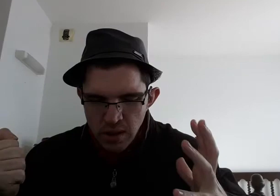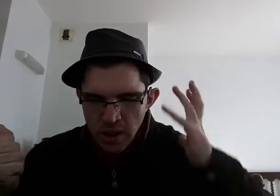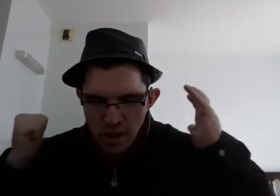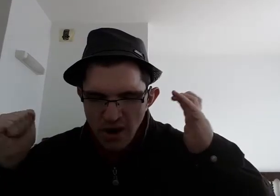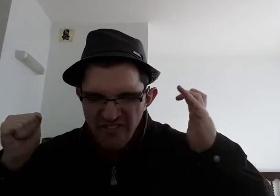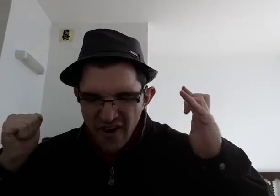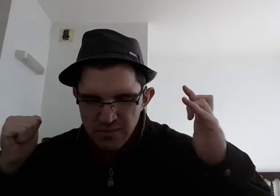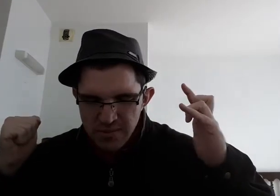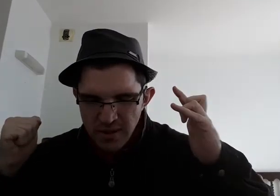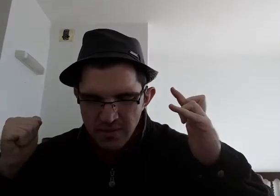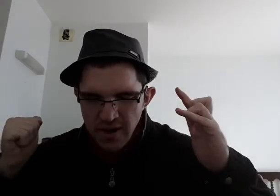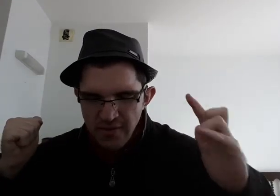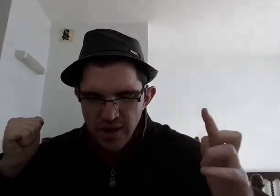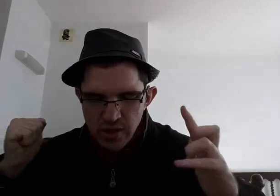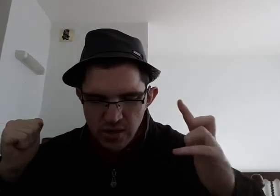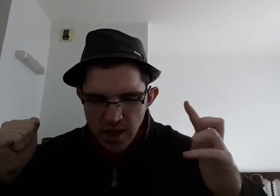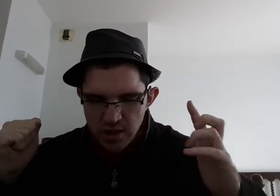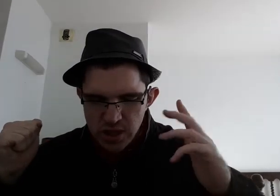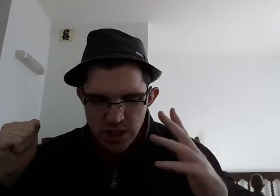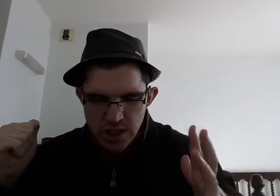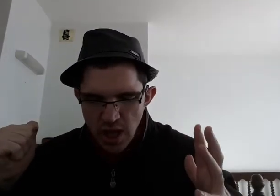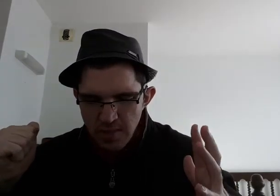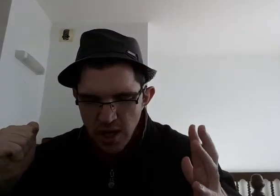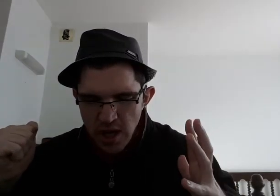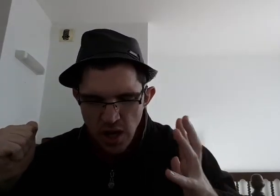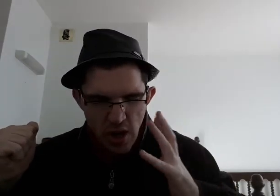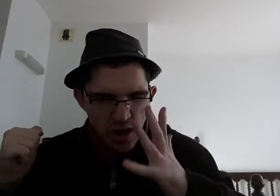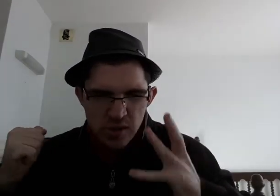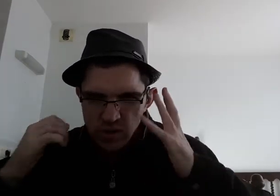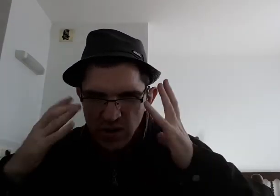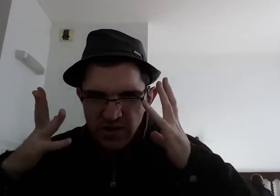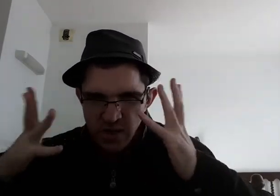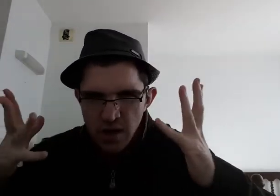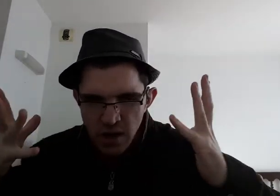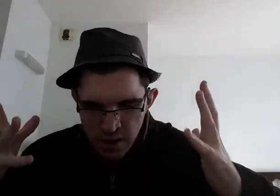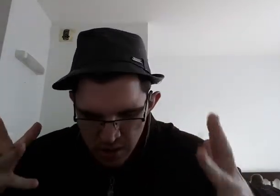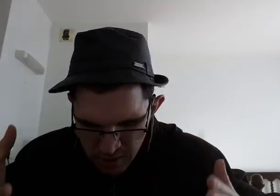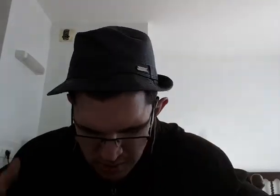la femme qui m'aime m'avait donné que je n'ai jamais retrouvée.